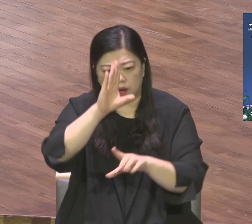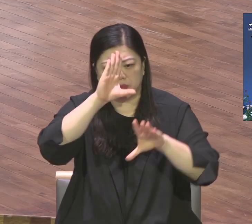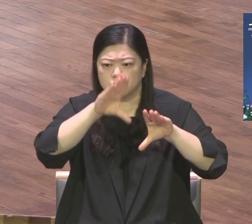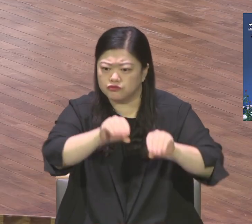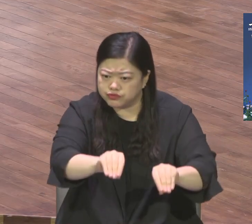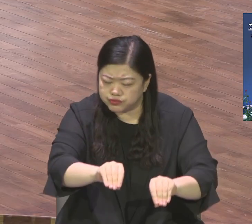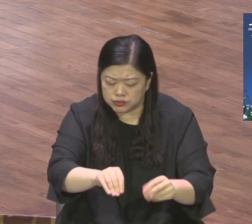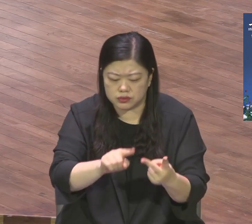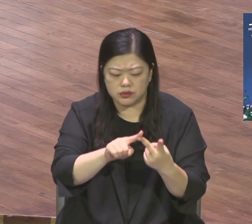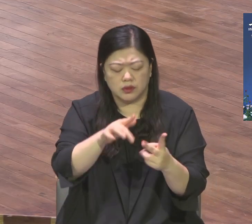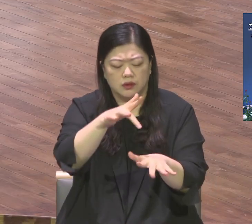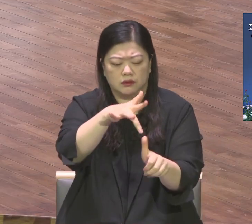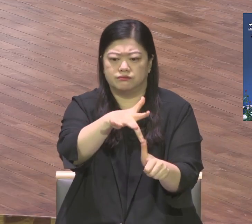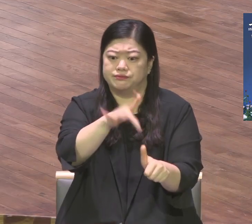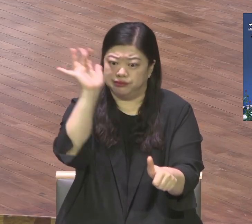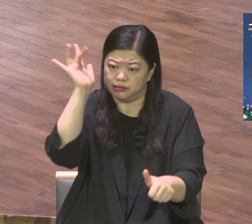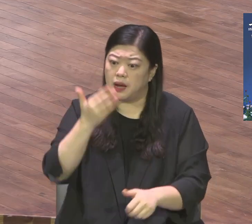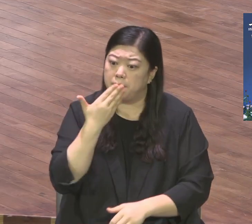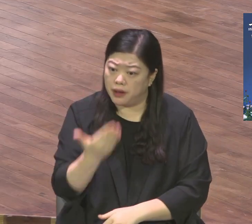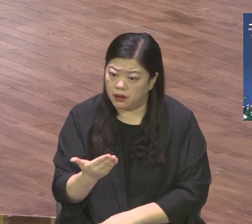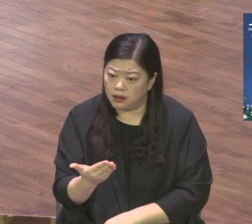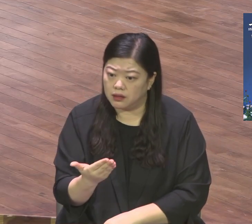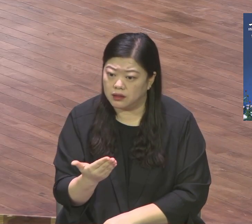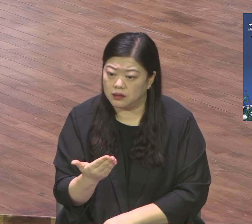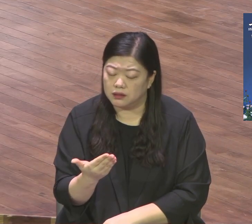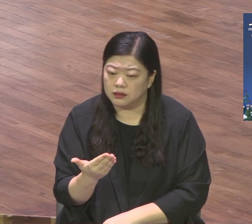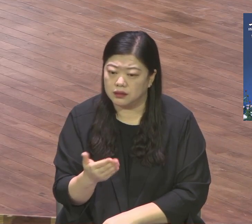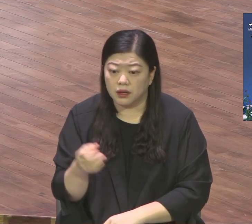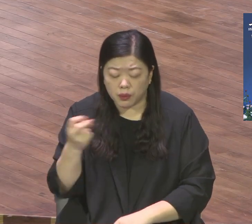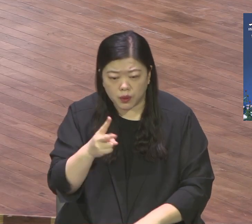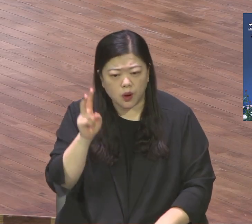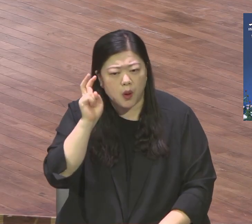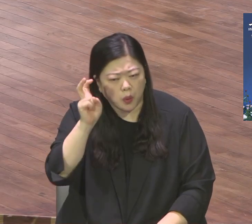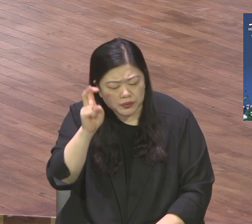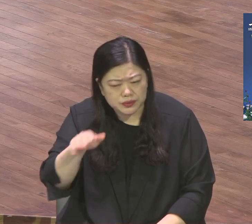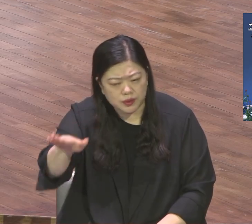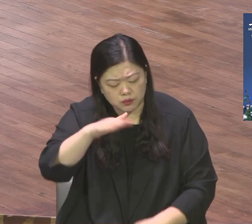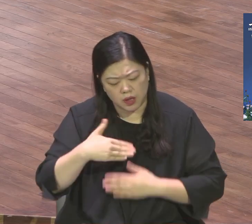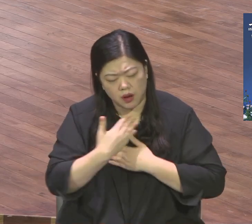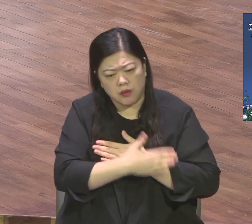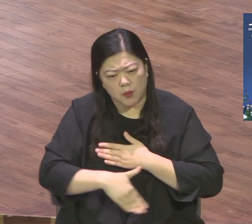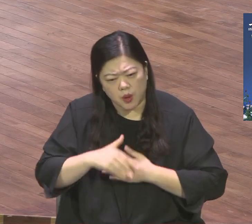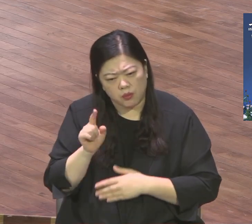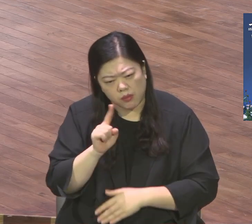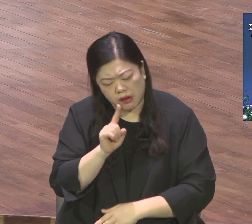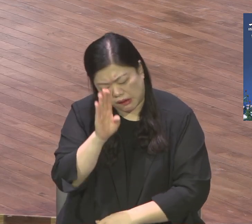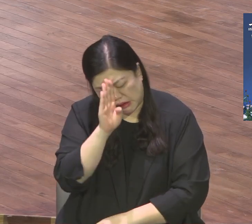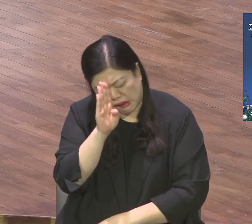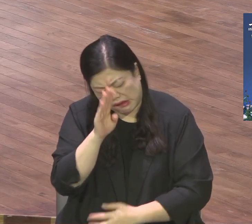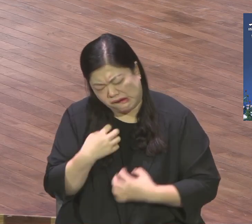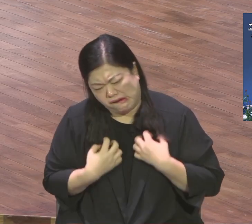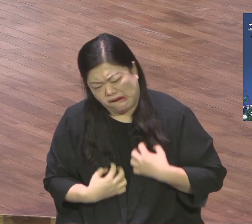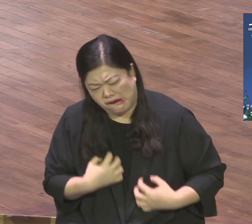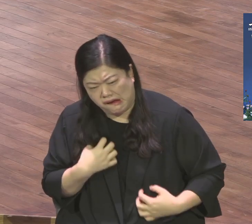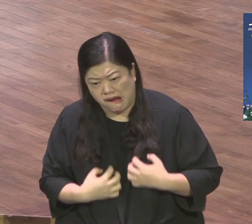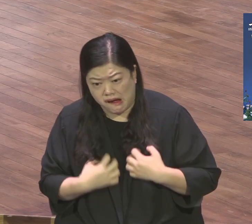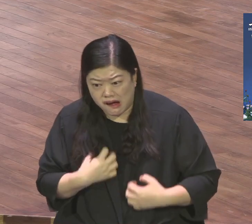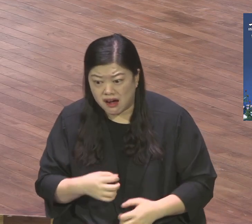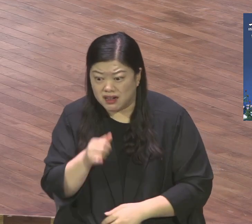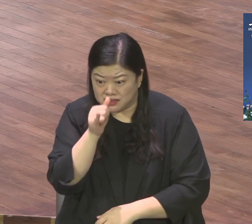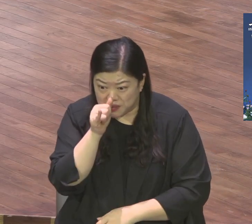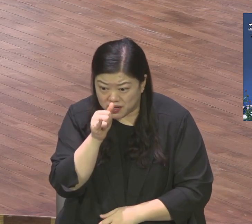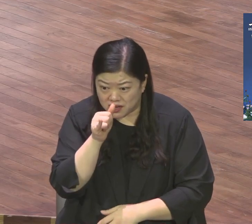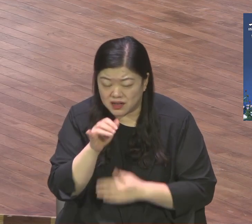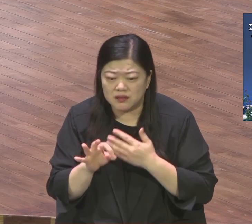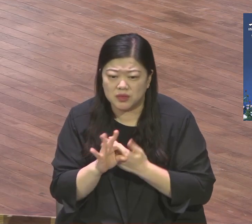중에 우울증으로 공황증으로 불면증으로 또는 암으로 중병으로 얼음